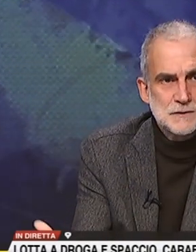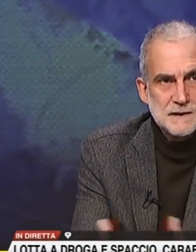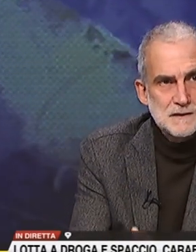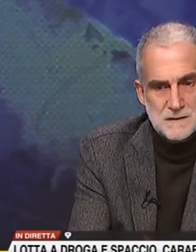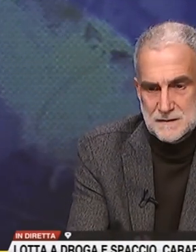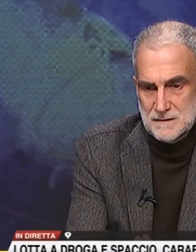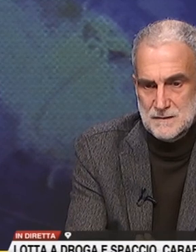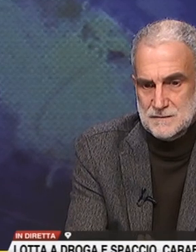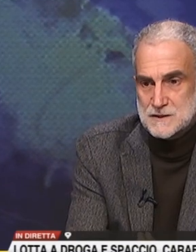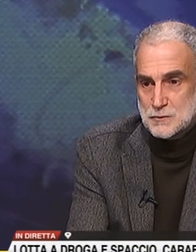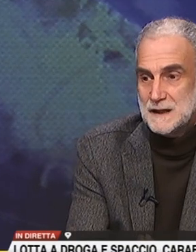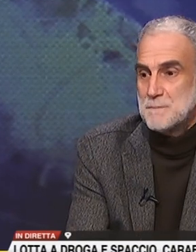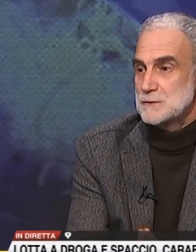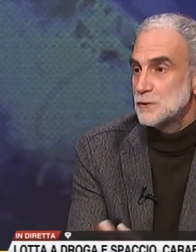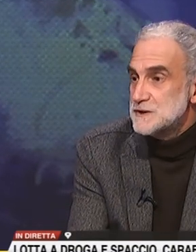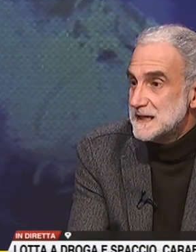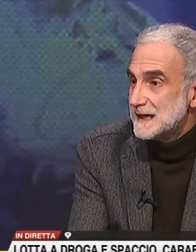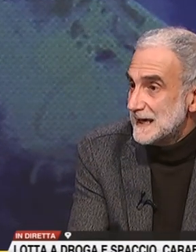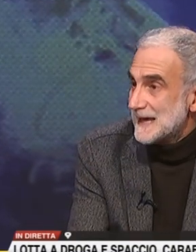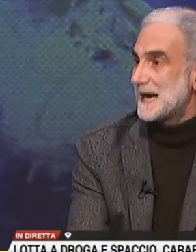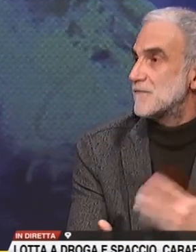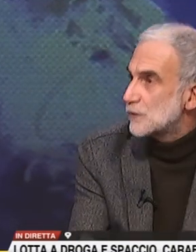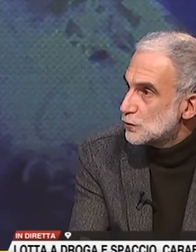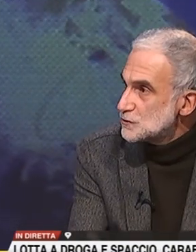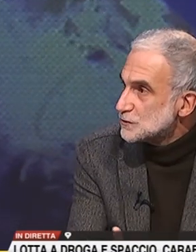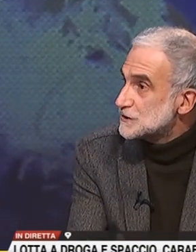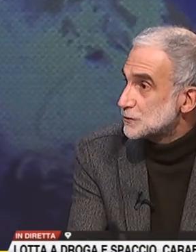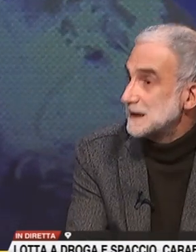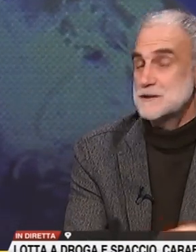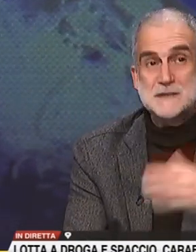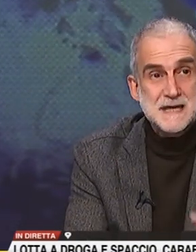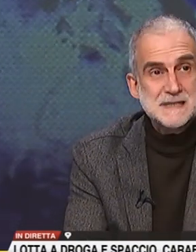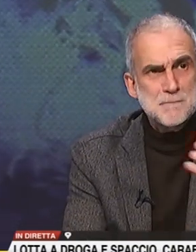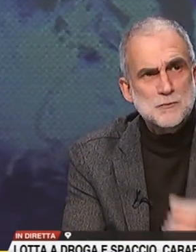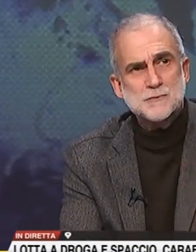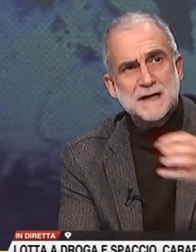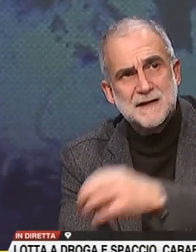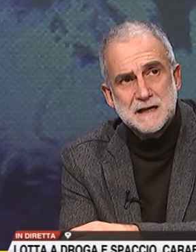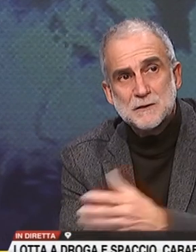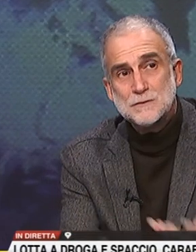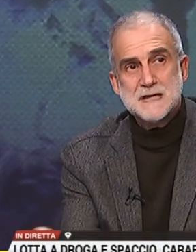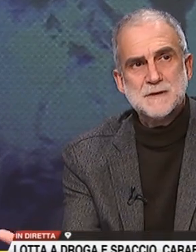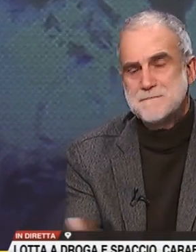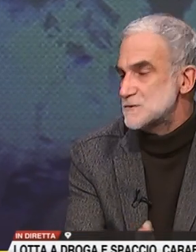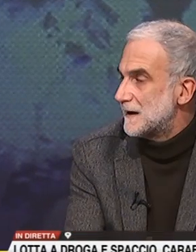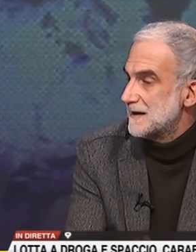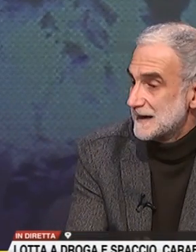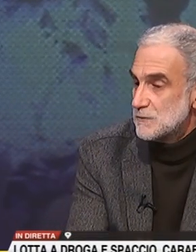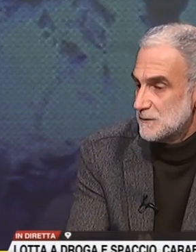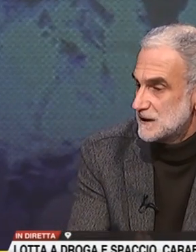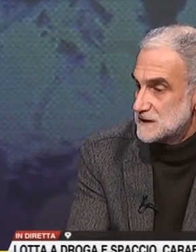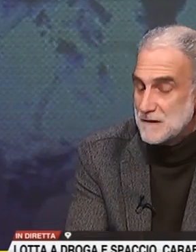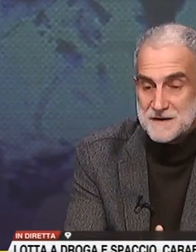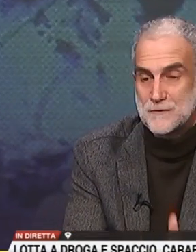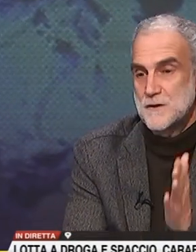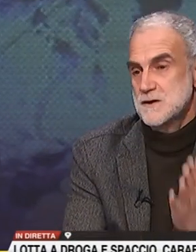adesso ci sono delle patologie che aggravano l'uso, ci sono delle sostanze che possono aggravare delle patologie. Quindi, insomma, credo